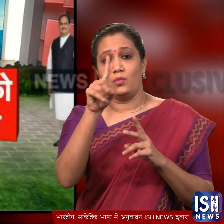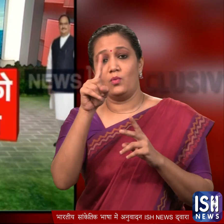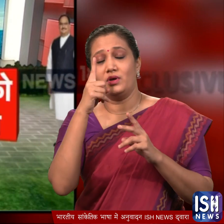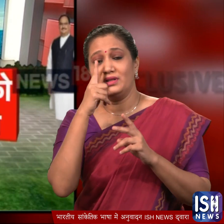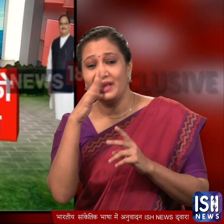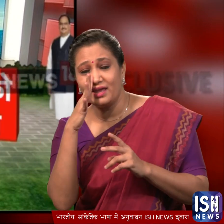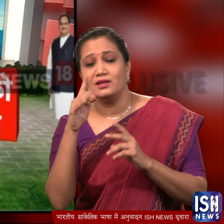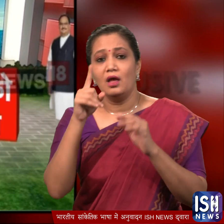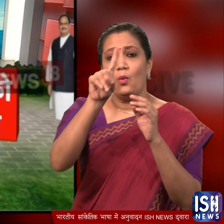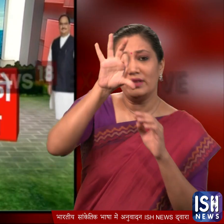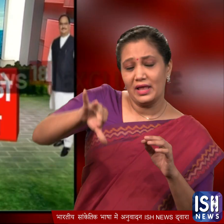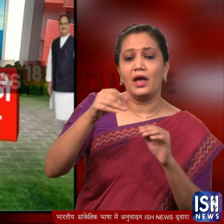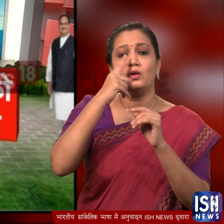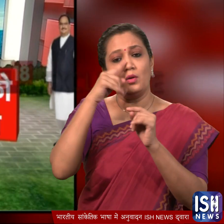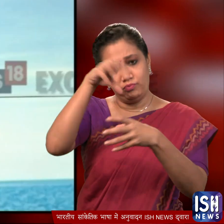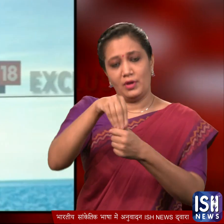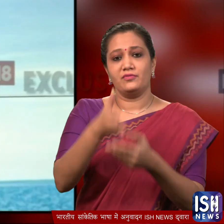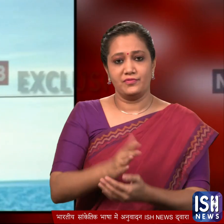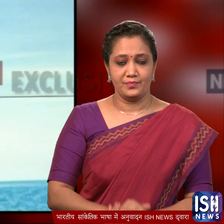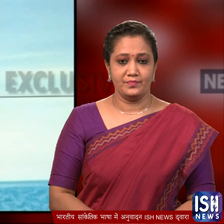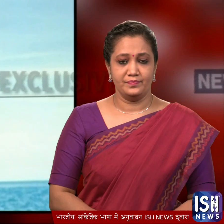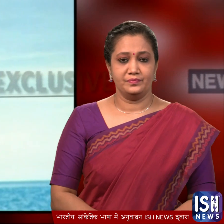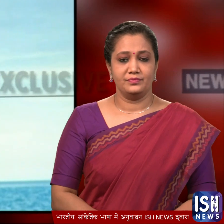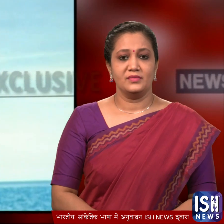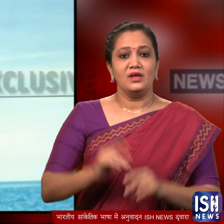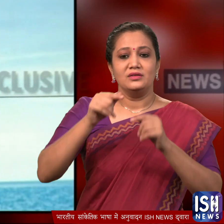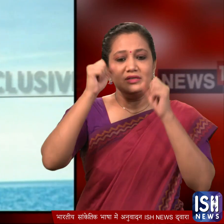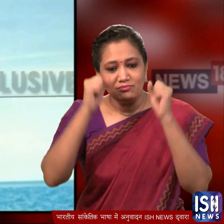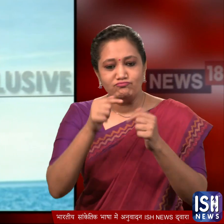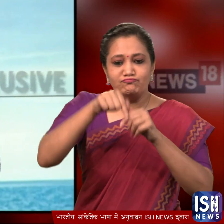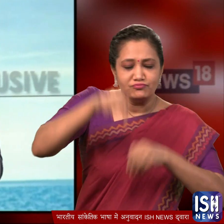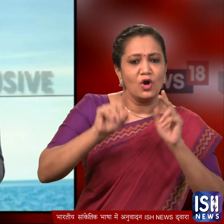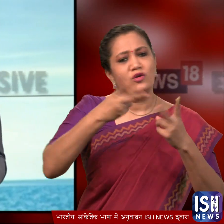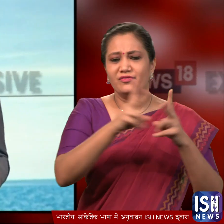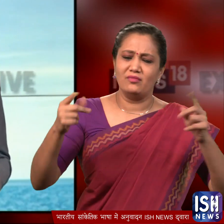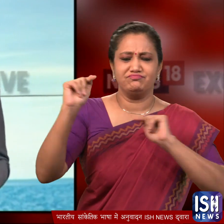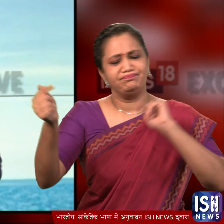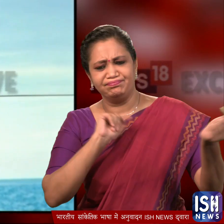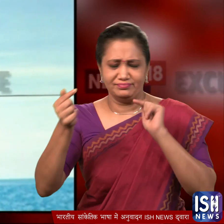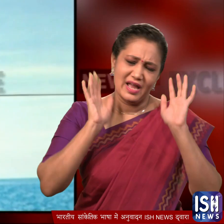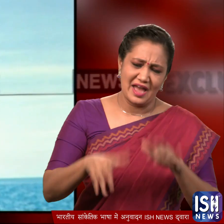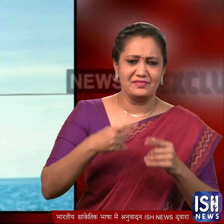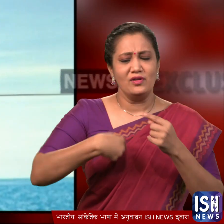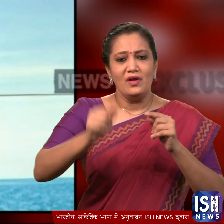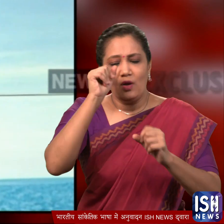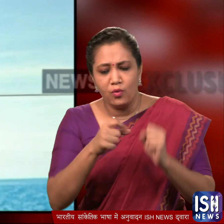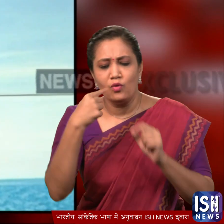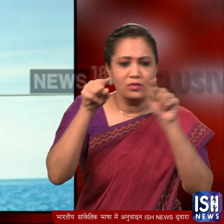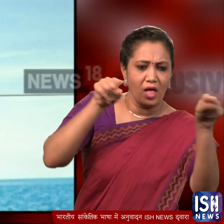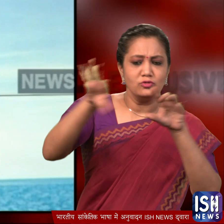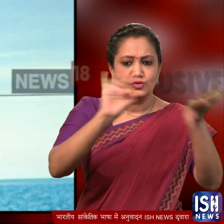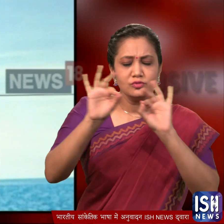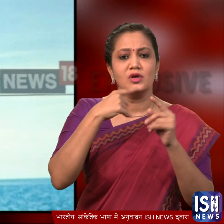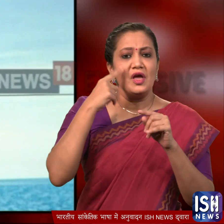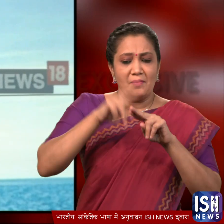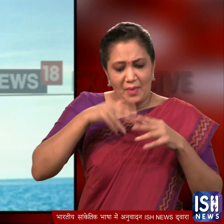को भी मैदान में उतारा। सौ बात की एक बात यह कि चुनाव में टिकट बंटवारे पर नाराजगी हर पार्टी में होती है। चुनाव लड़ने की तैयारी करने वाले